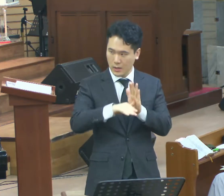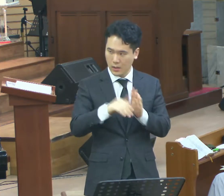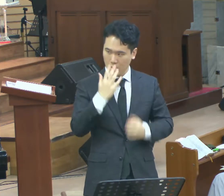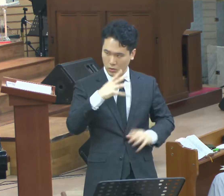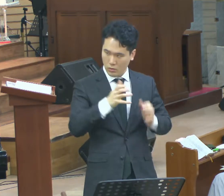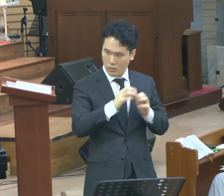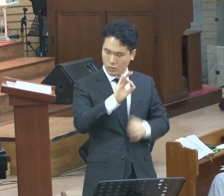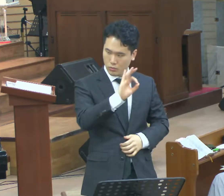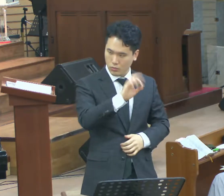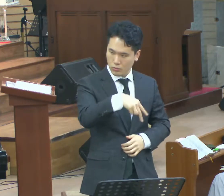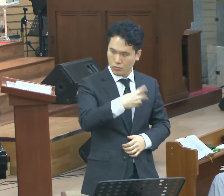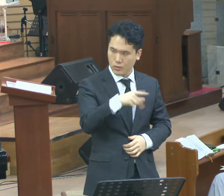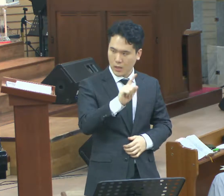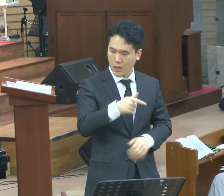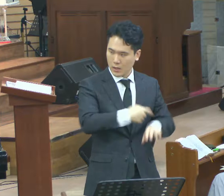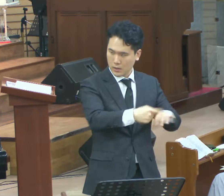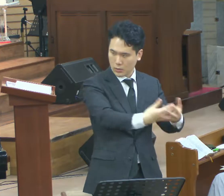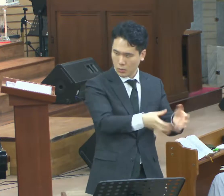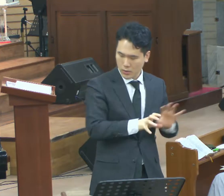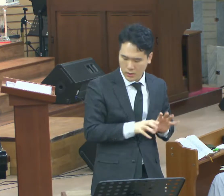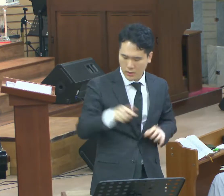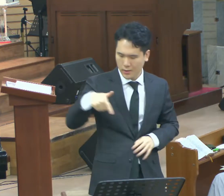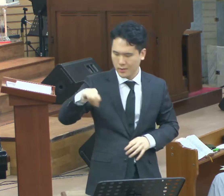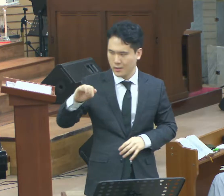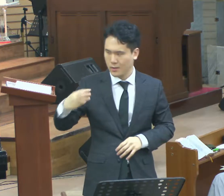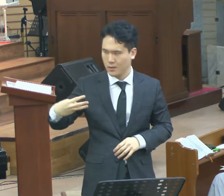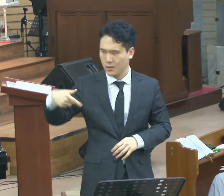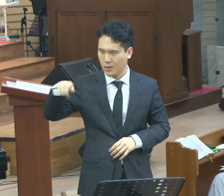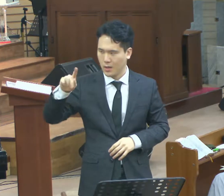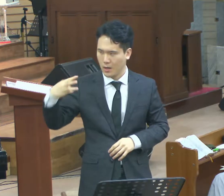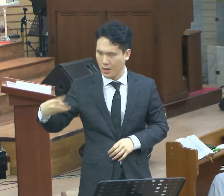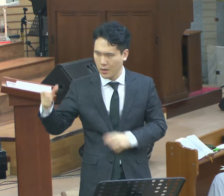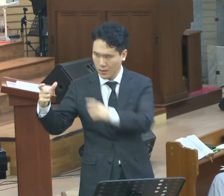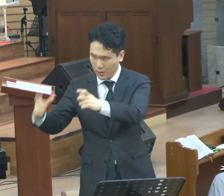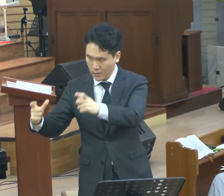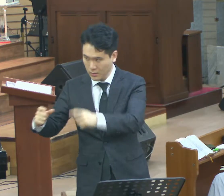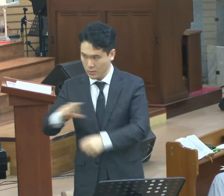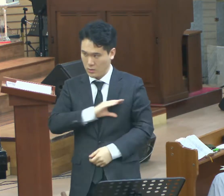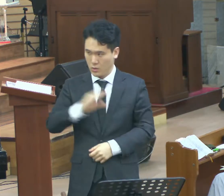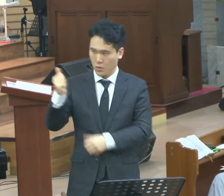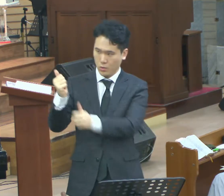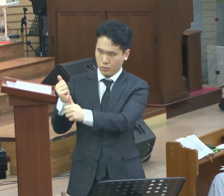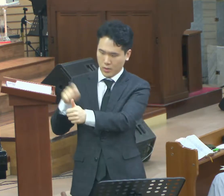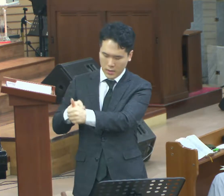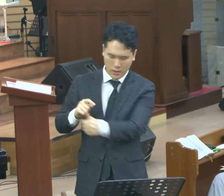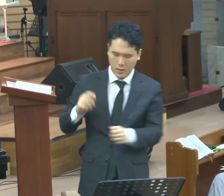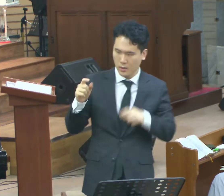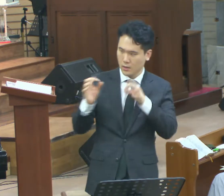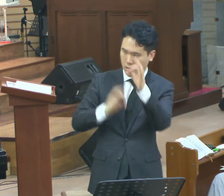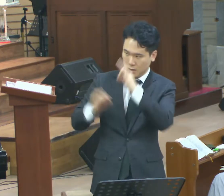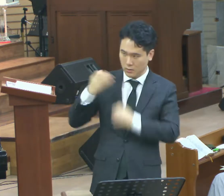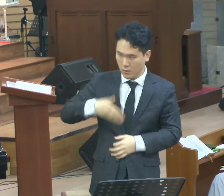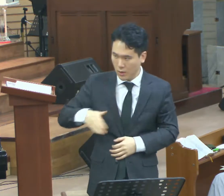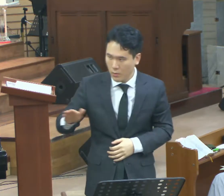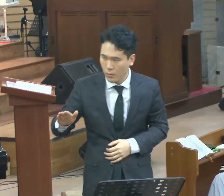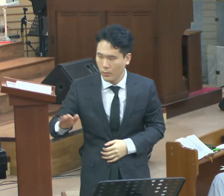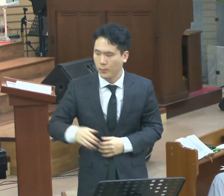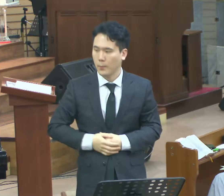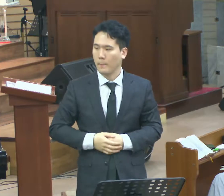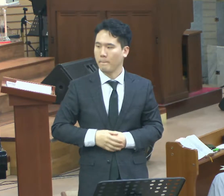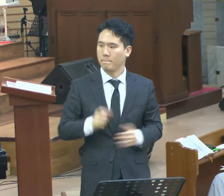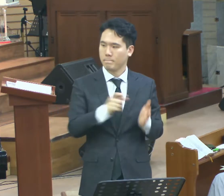있는 여호수아에게 나오고 그랬어요. 그때가 언제냐면 9지파 반에게 이제 땅을